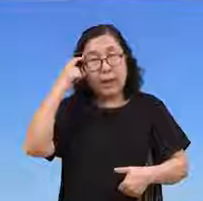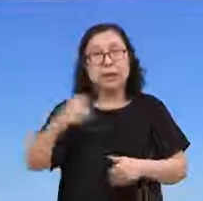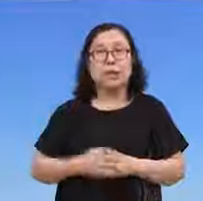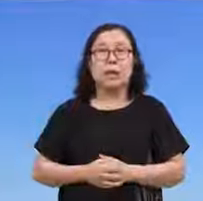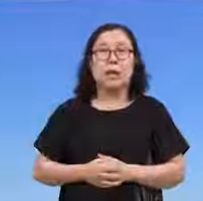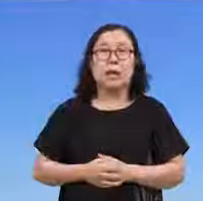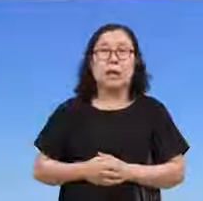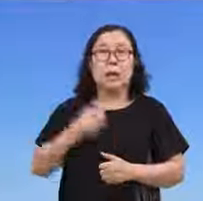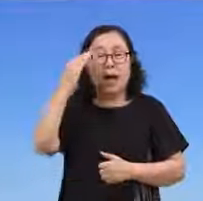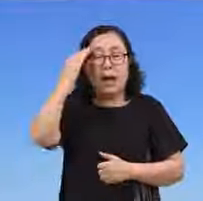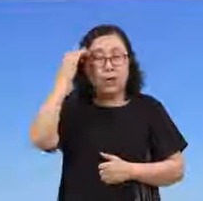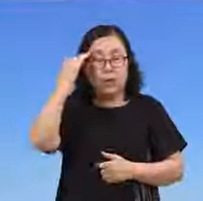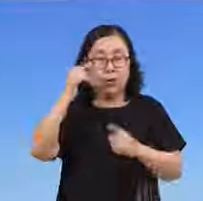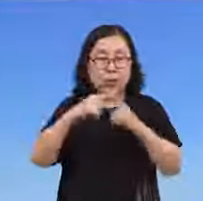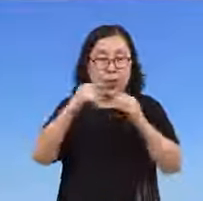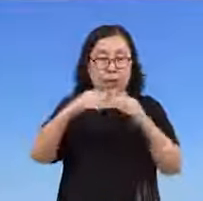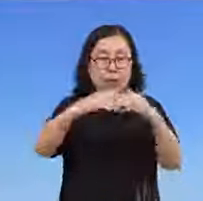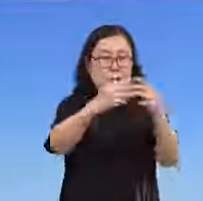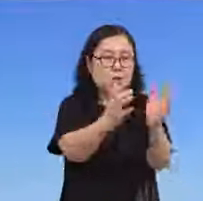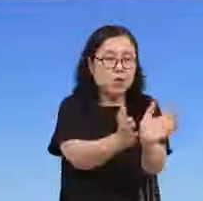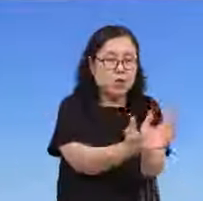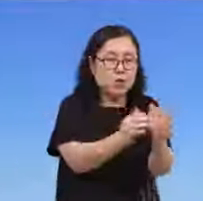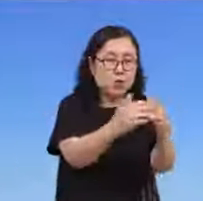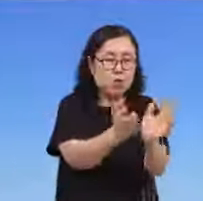하나가 그룹화라, 그룹화.